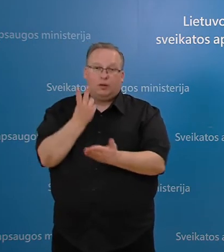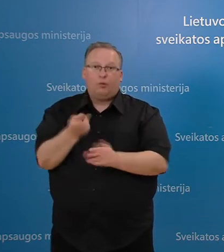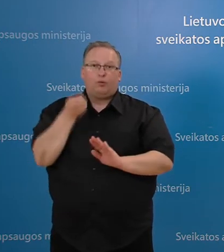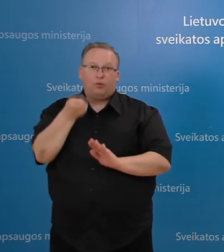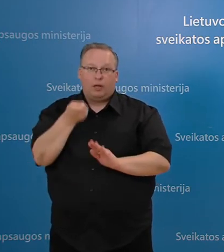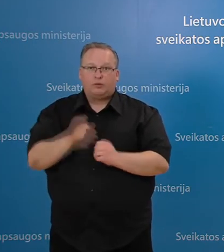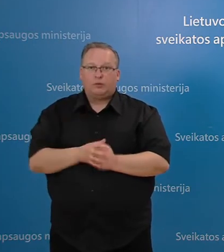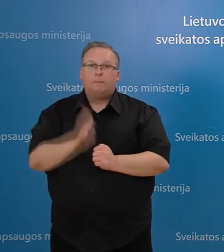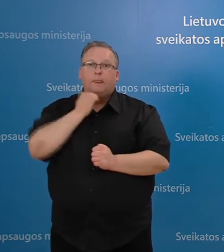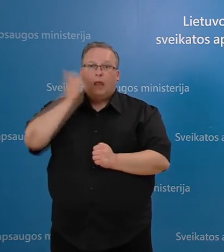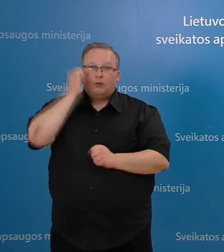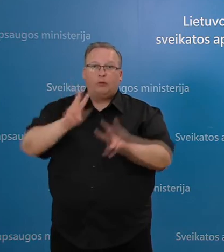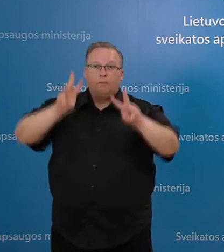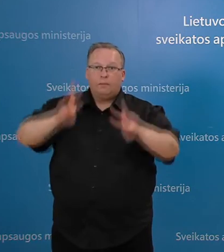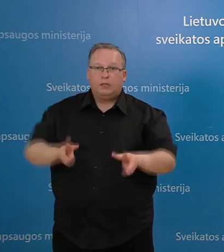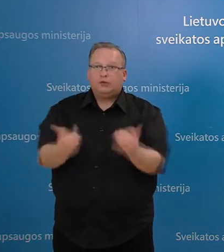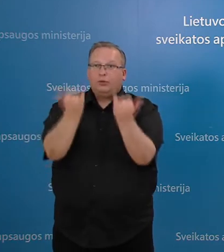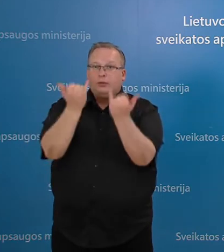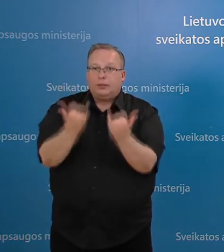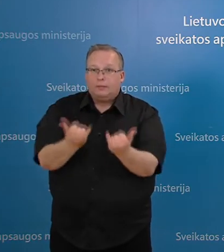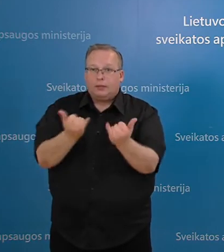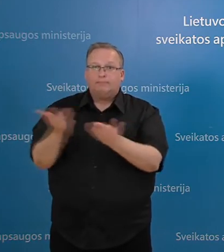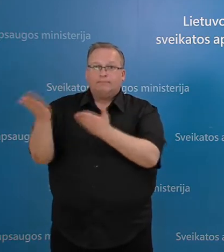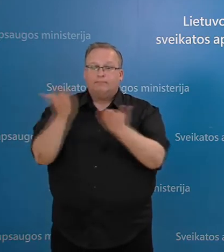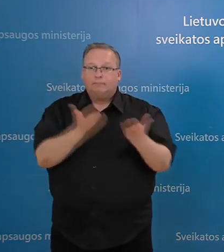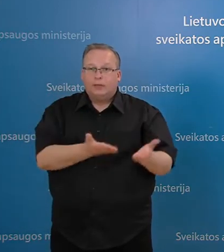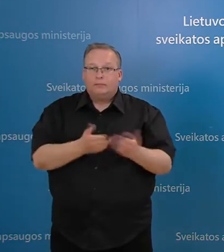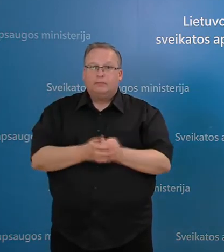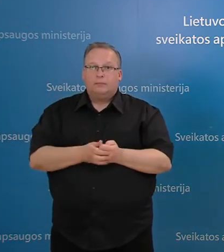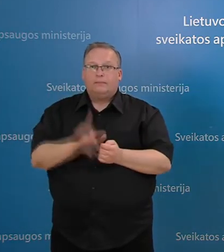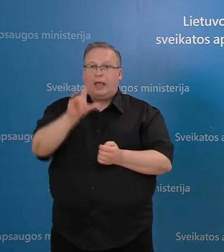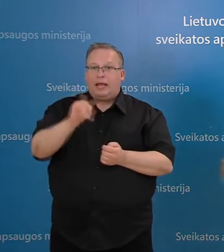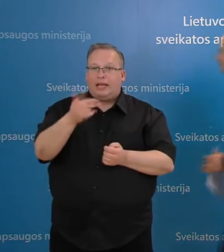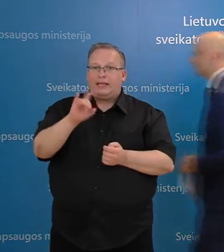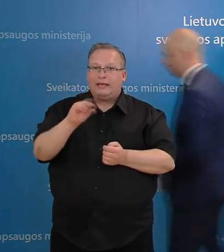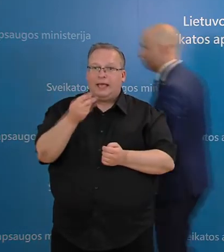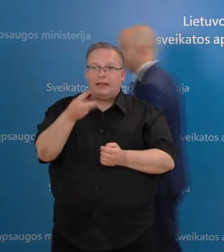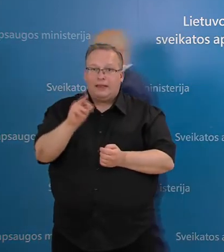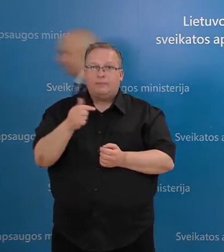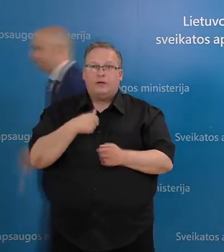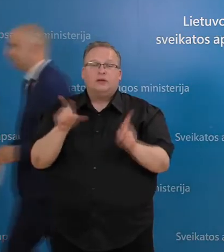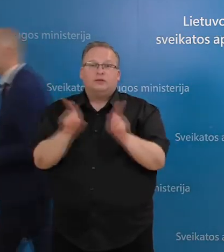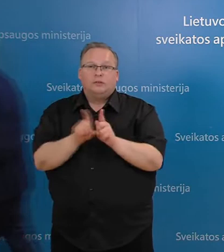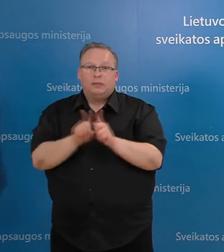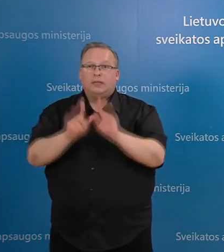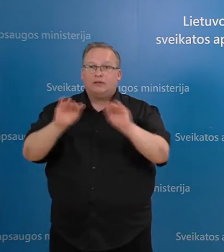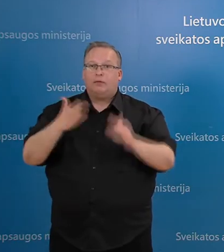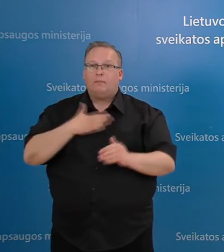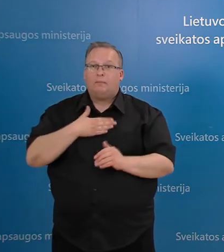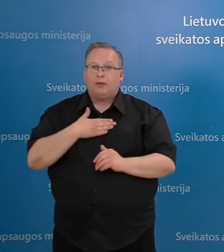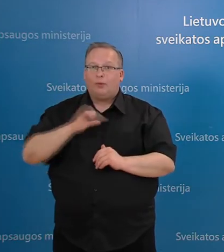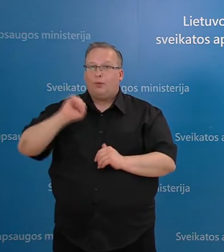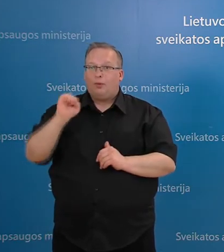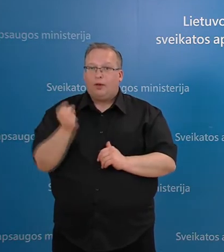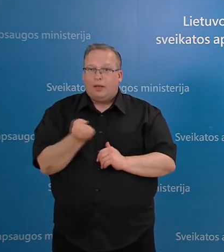kasos. Ačiū ministrui. Dabar kviečiu prie tribūnos Rolandą Lingienę grįžti ir aš taip pat atsisveikinu mano